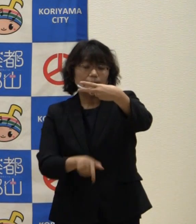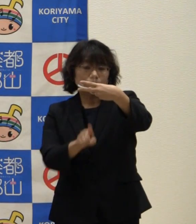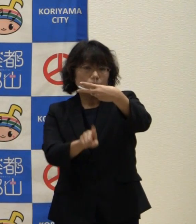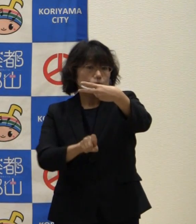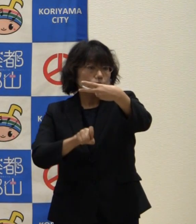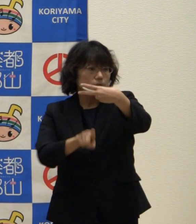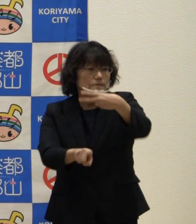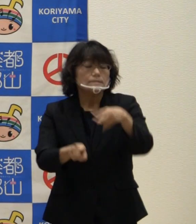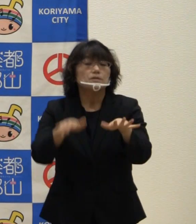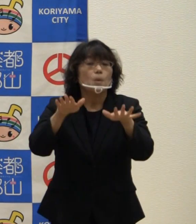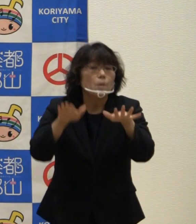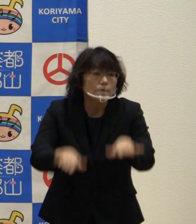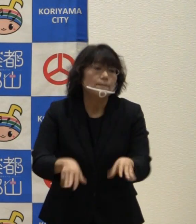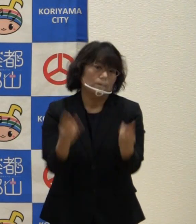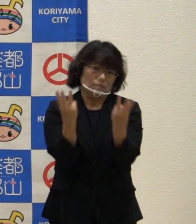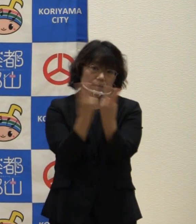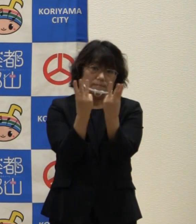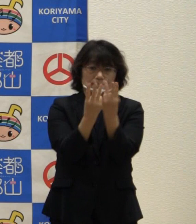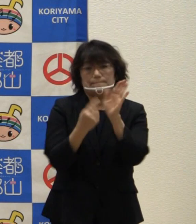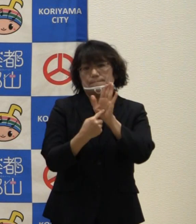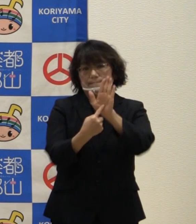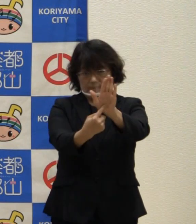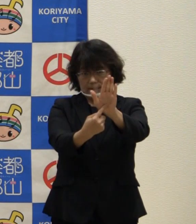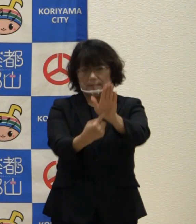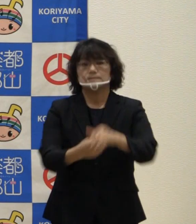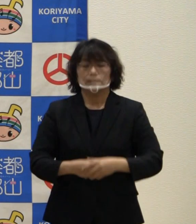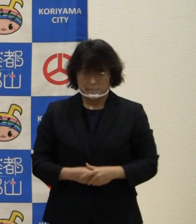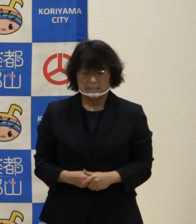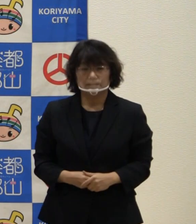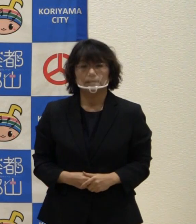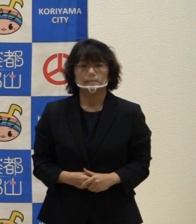の数字でございます。